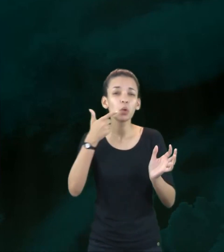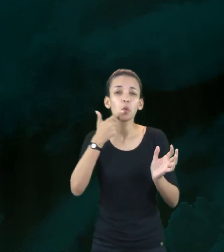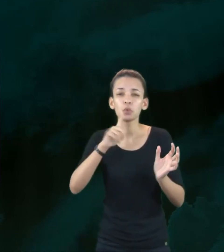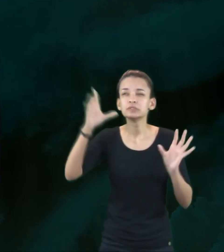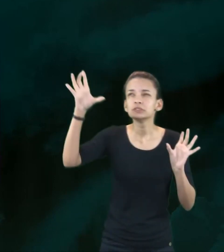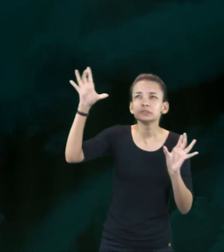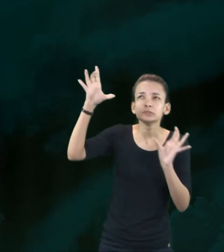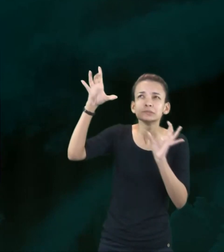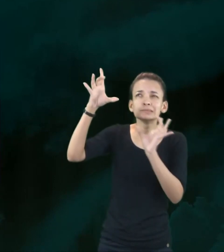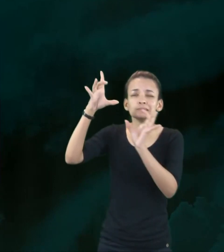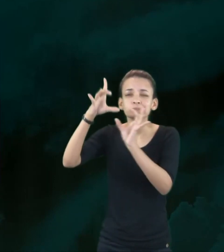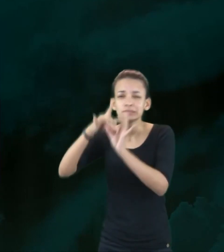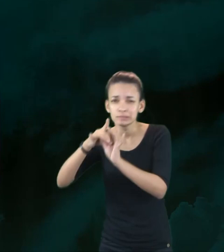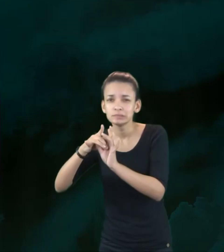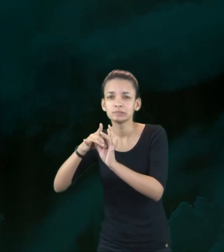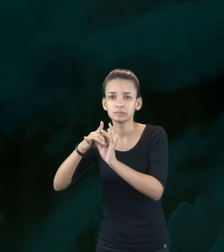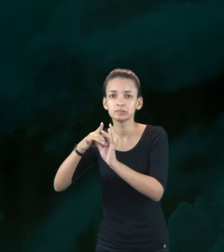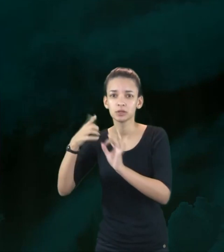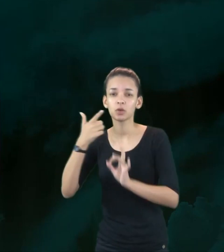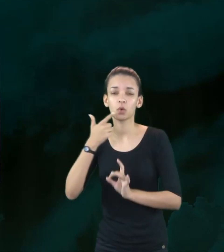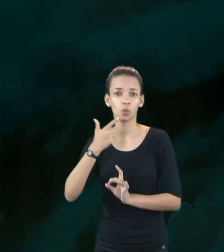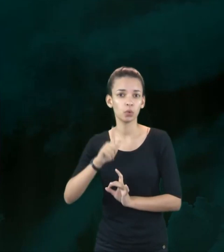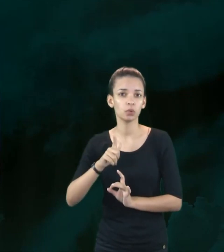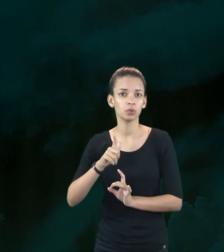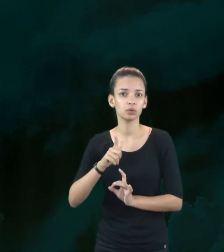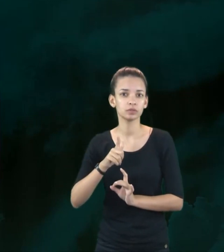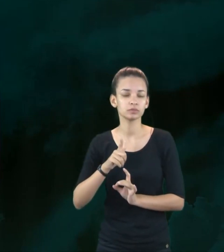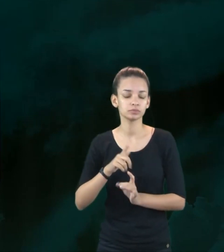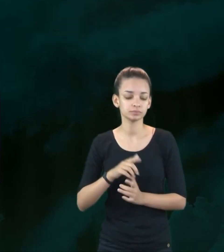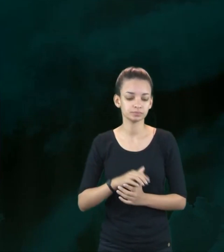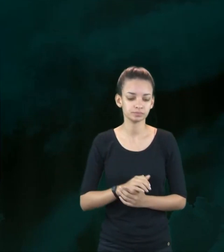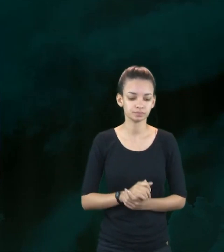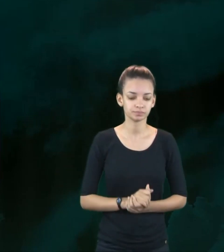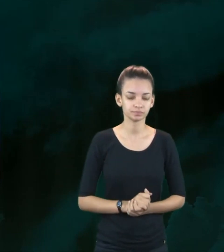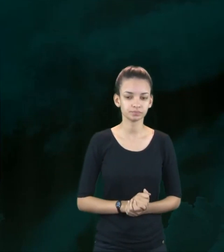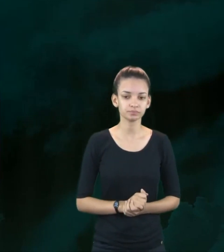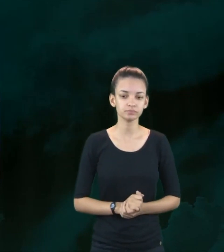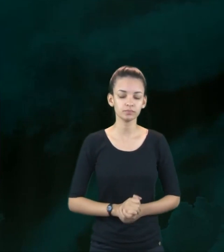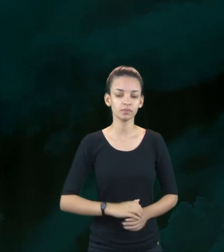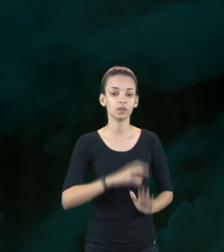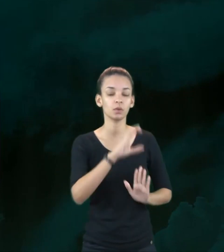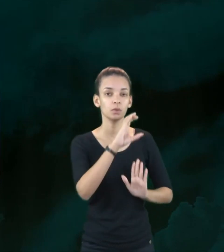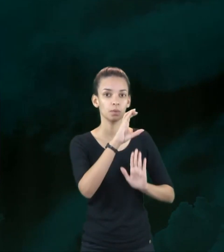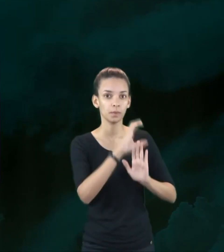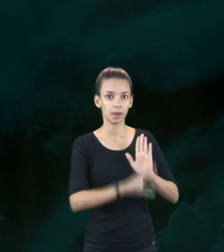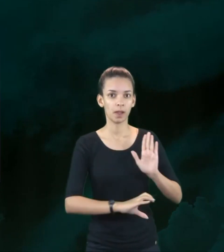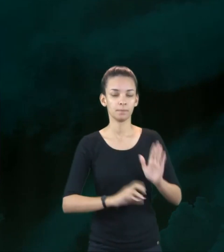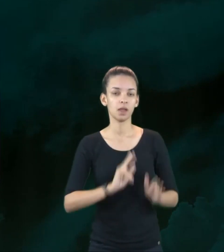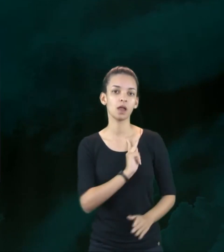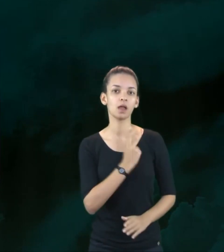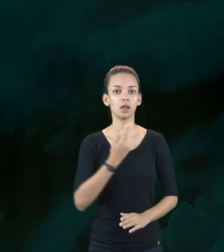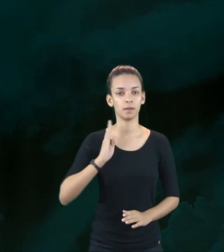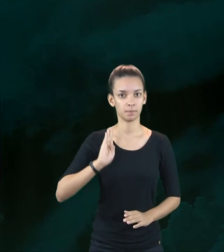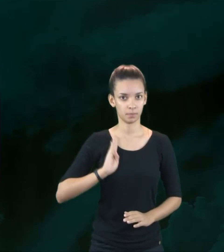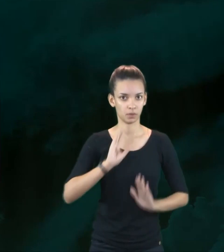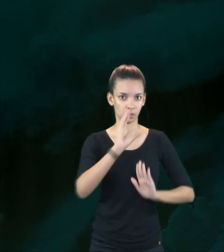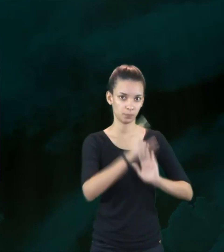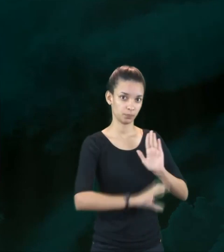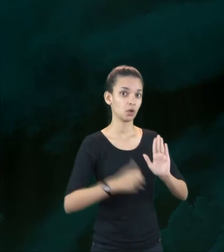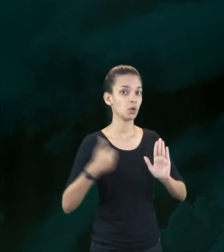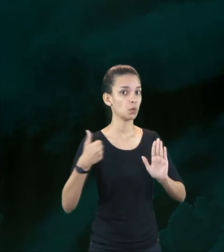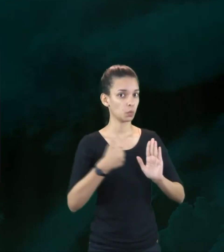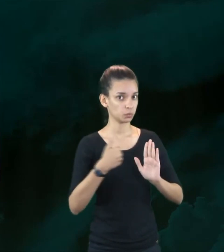Deus, manteve um certo padrão, no capítulo 11 de